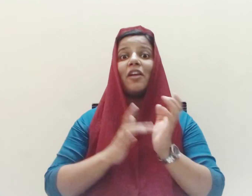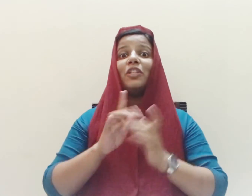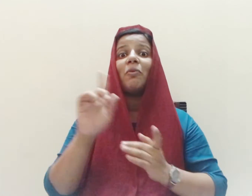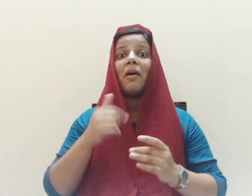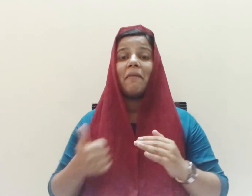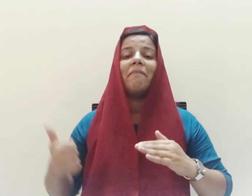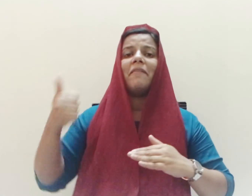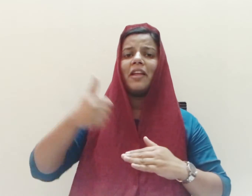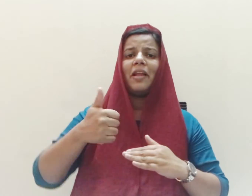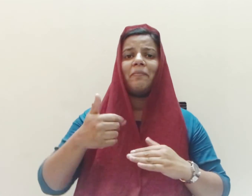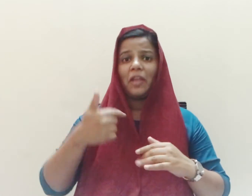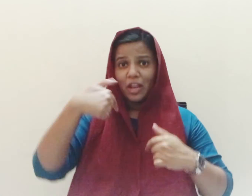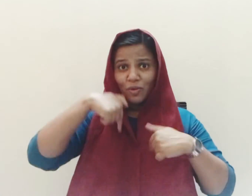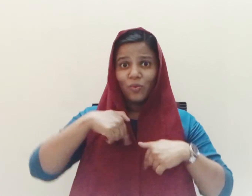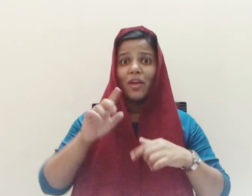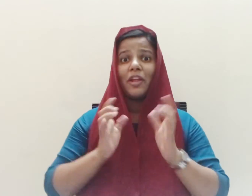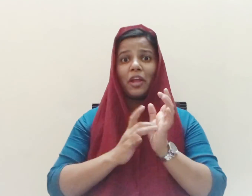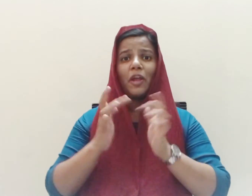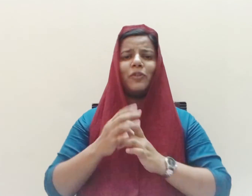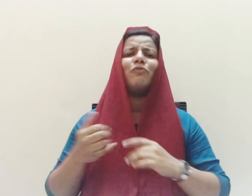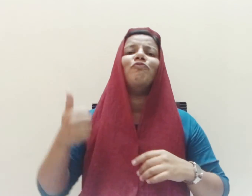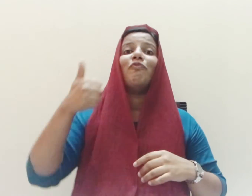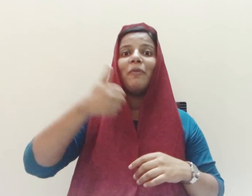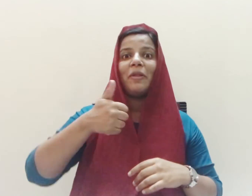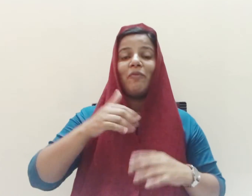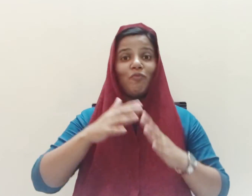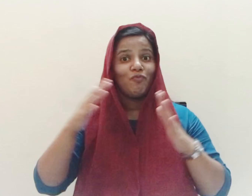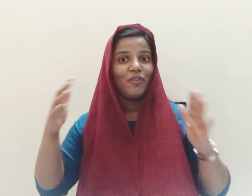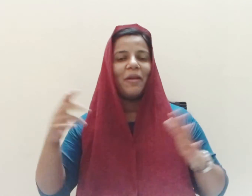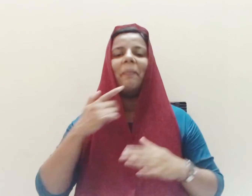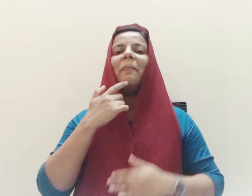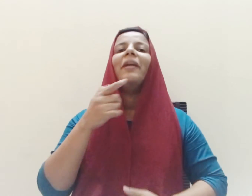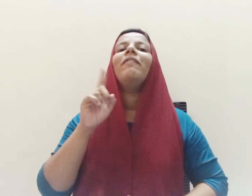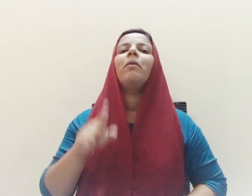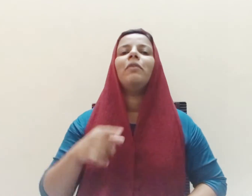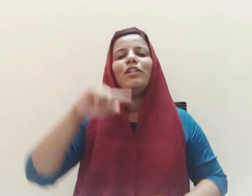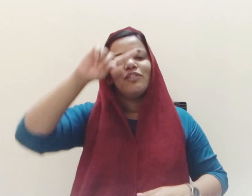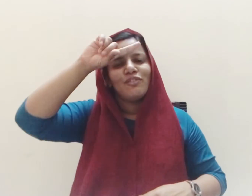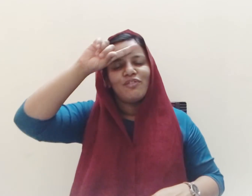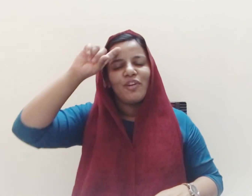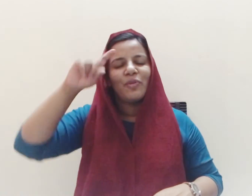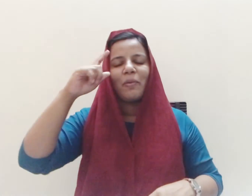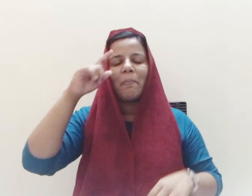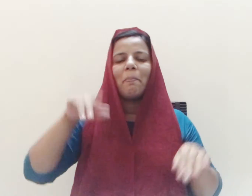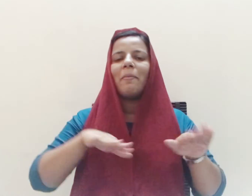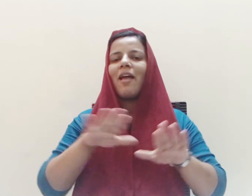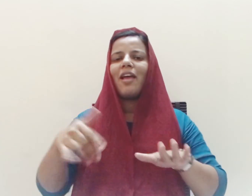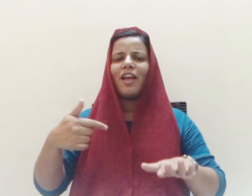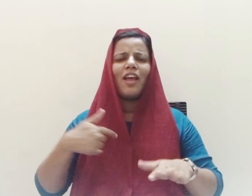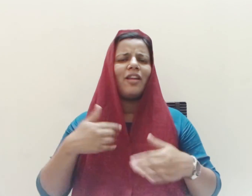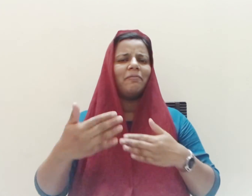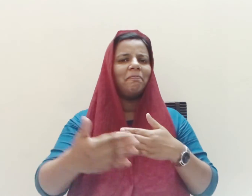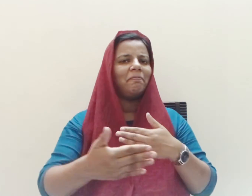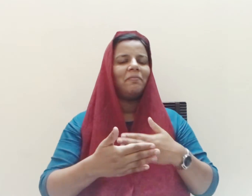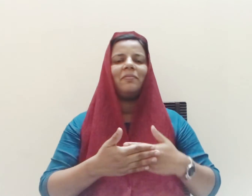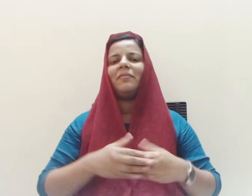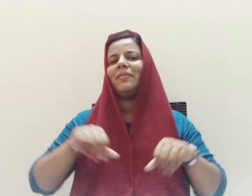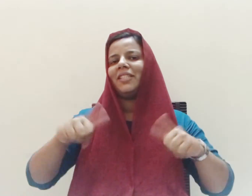ലോകത്തിലുള്ളവനേക്കാൾ വലിയവന്. എന്നിലുള്ളവൻ ലോകത്തിലുള്ളവനേക്കാൾ വലിയവനായതുകൊണ്ട് അവൻ ശത്രുവിൻ്റെ യാതൊരു പദ്ധതിയും, എൻ്റെ നേരെ വരുന്ന ഒരു പദ്ധതിയും